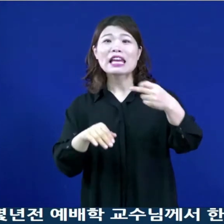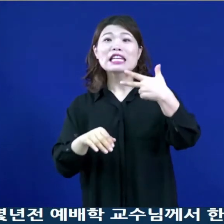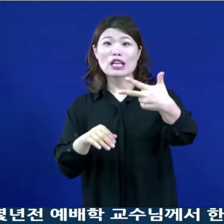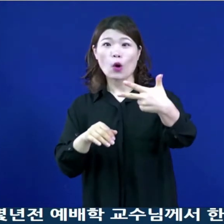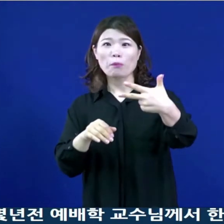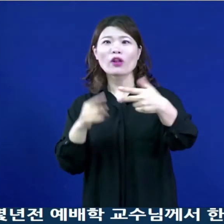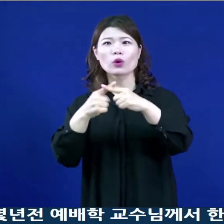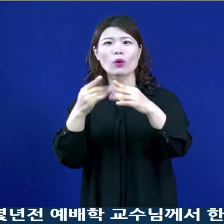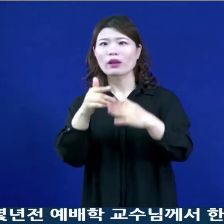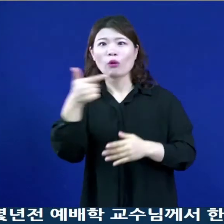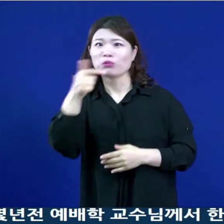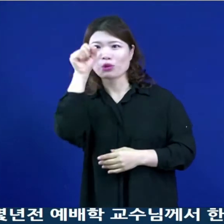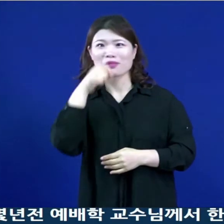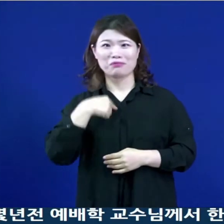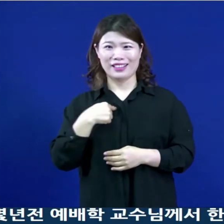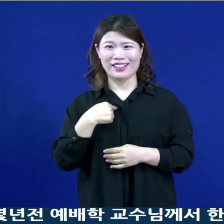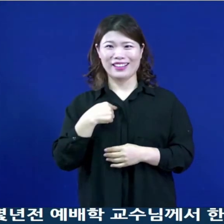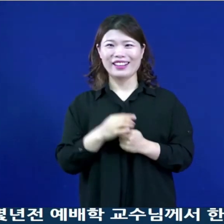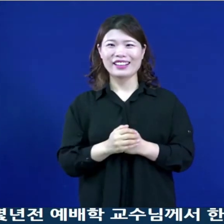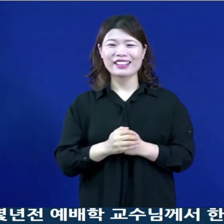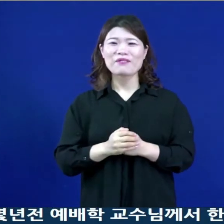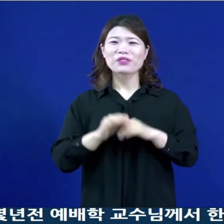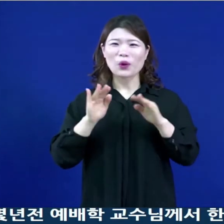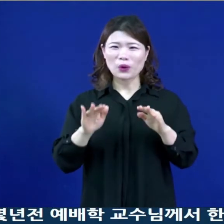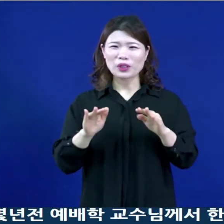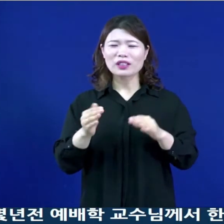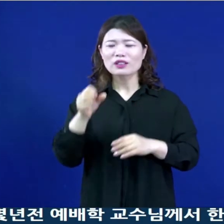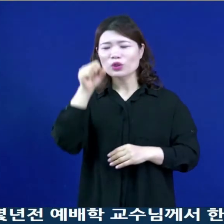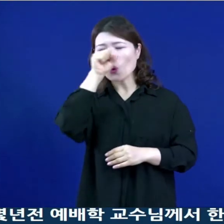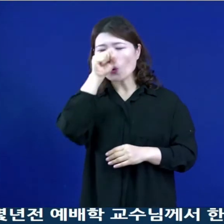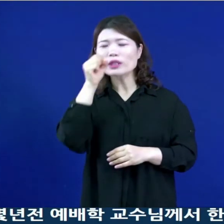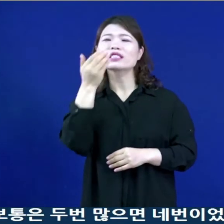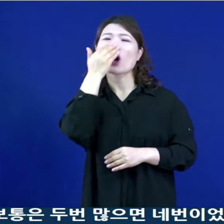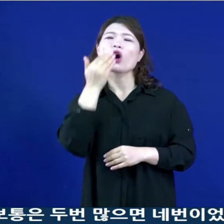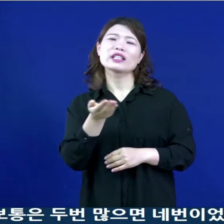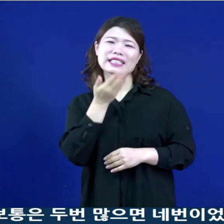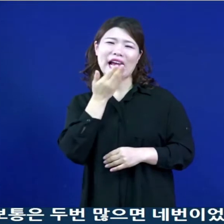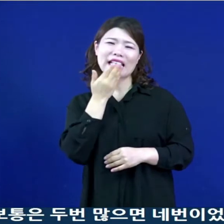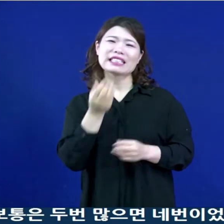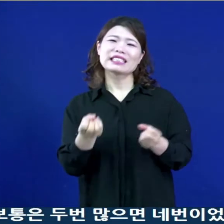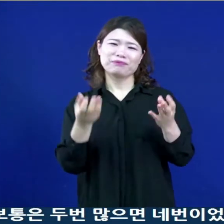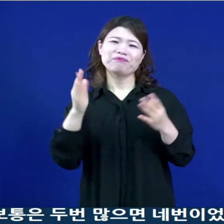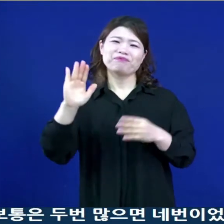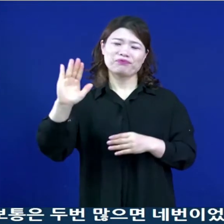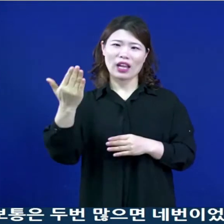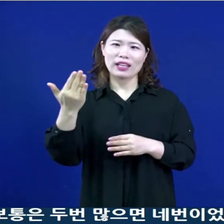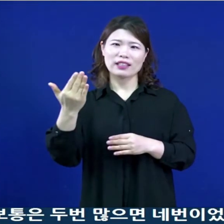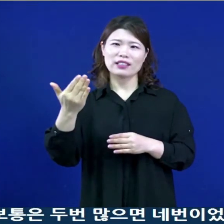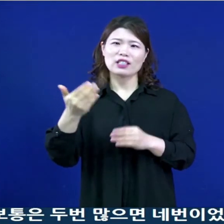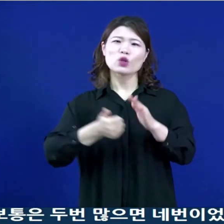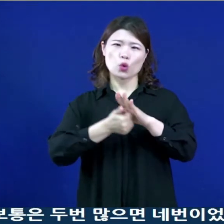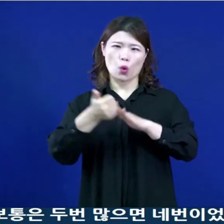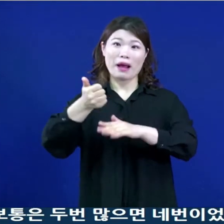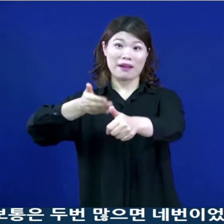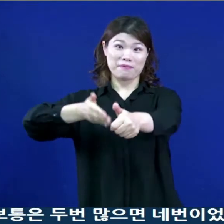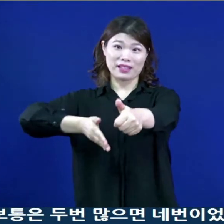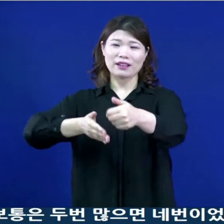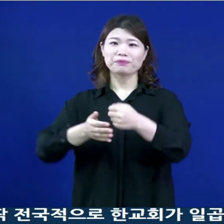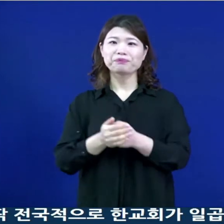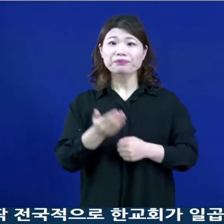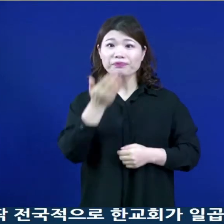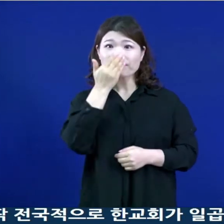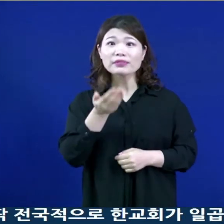교회가 참 좋습니다. 오늘도 그 좋은 성찬이 될 수 있기를 주 안에서 소망합니다. 성찬이 좋은